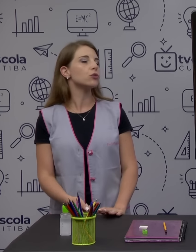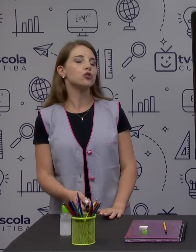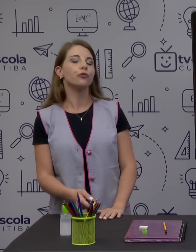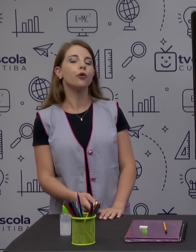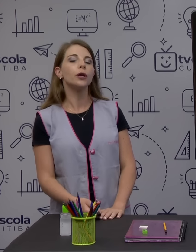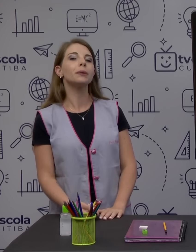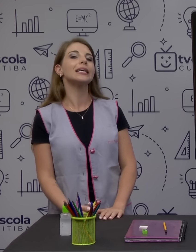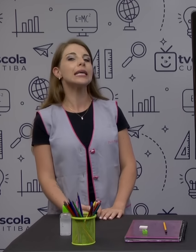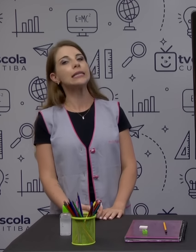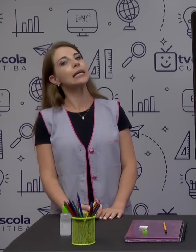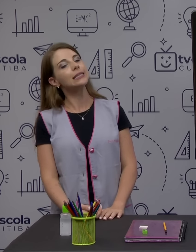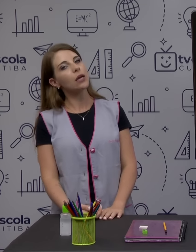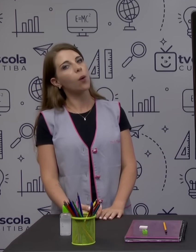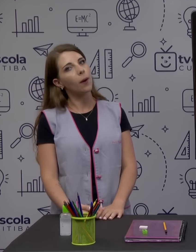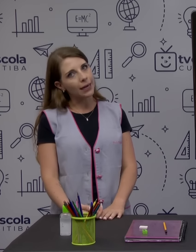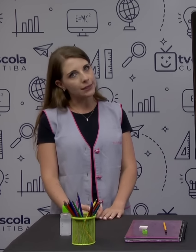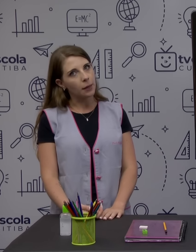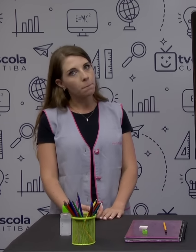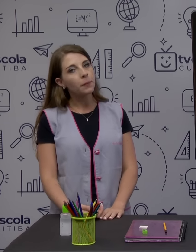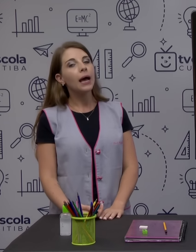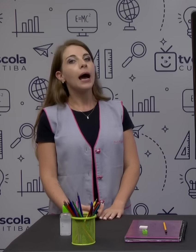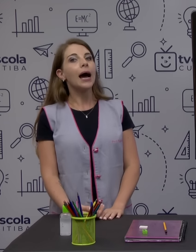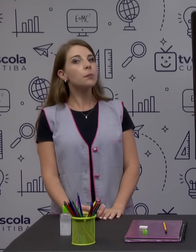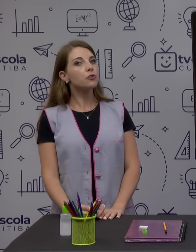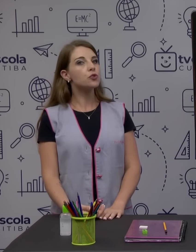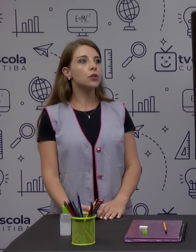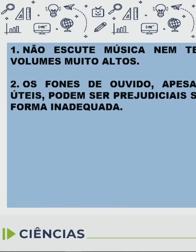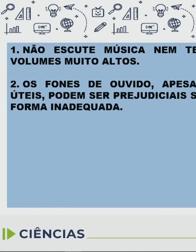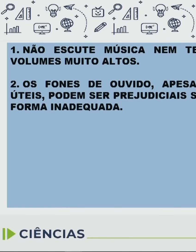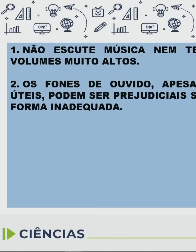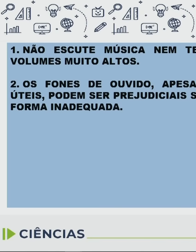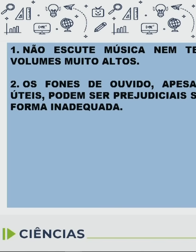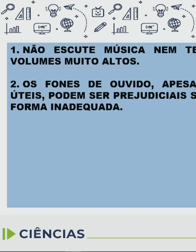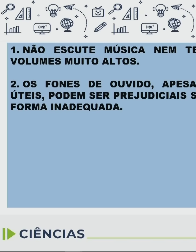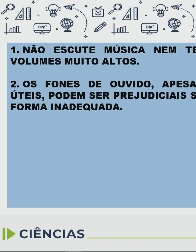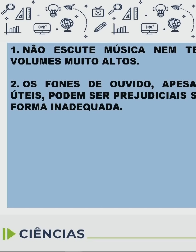de forma inadequada. Ai, professora, então a gente não pode usar o fone